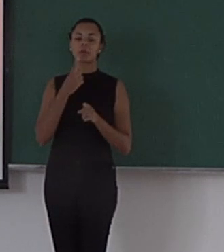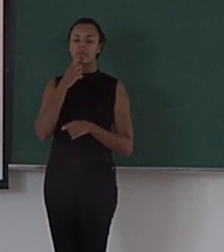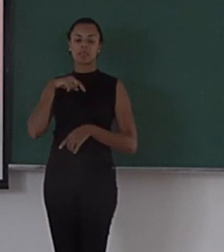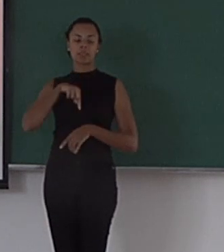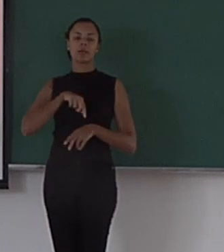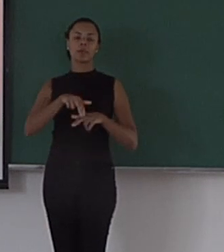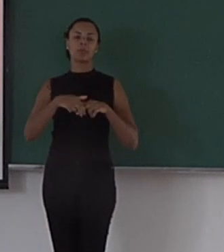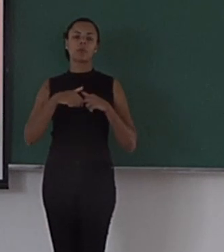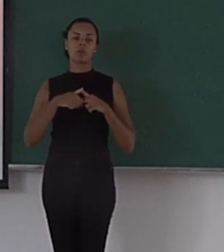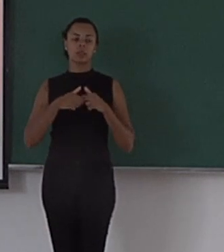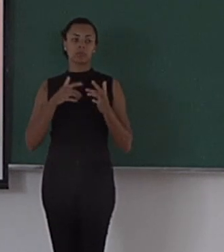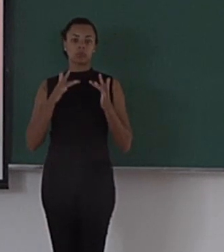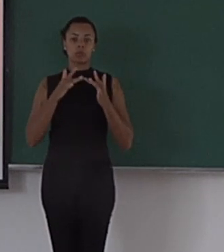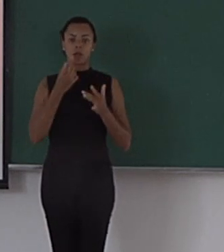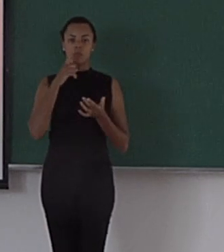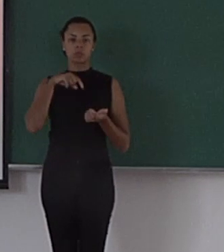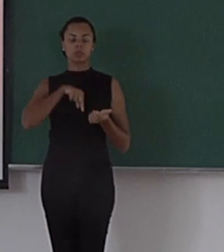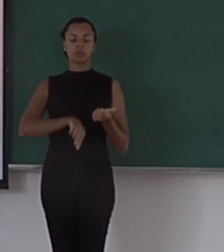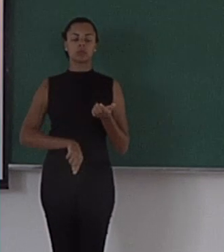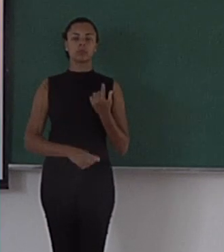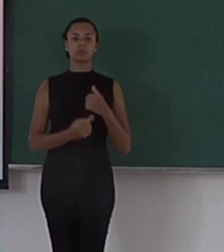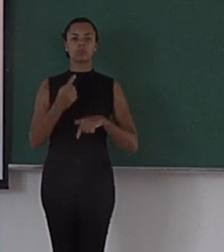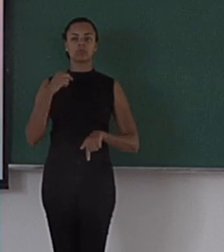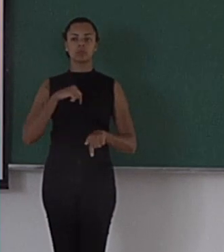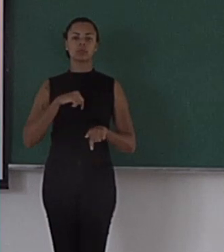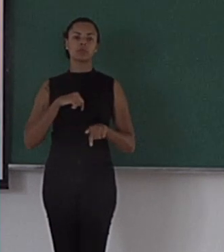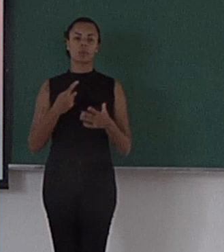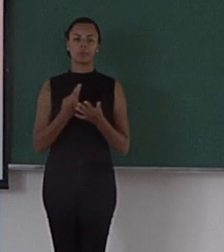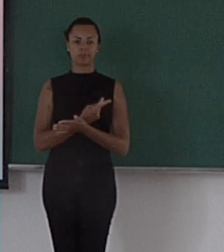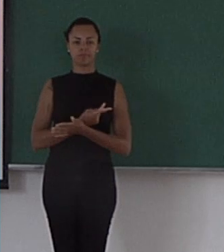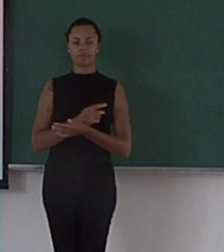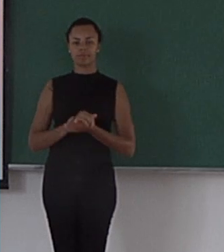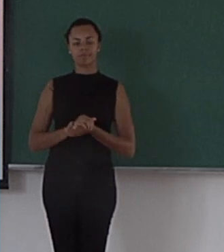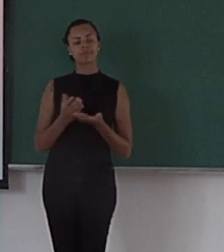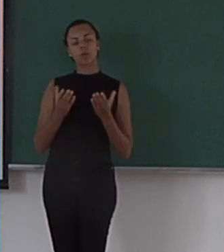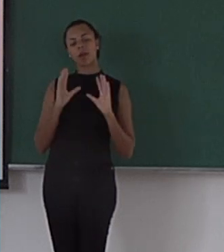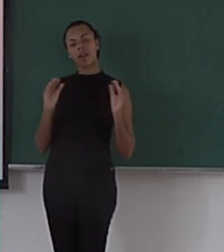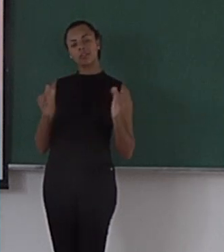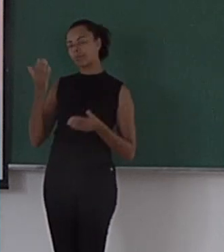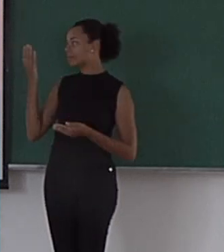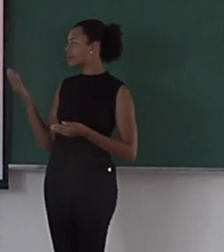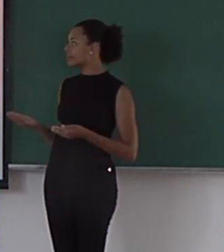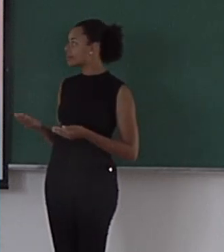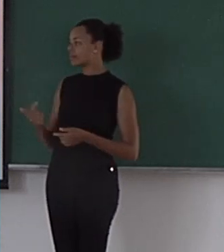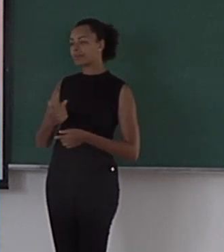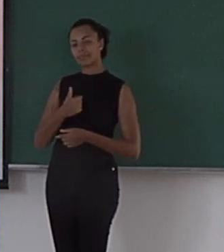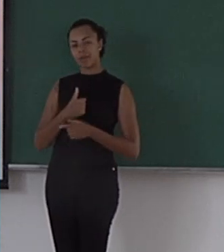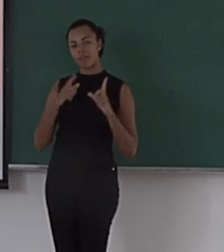por embolia e por complicações sanguíneas. Só para a gente relaxar um pouco, esse aqui sou eu, né? Vocês estão